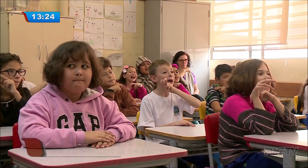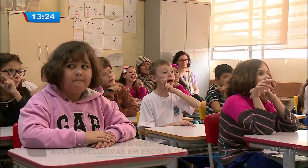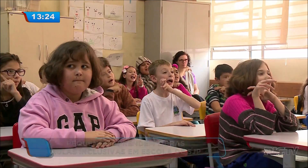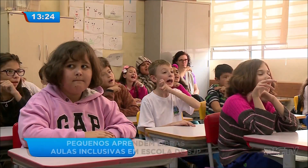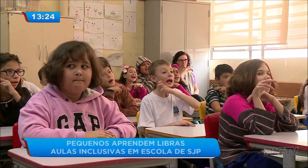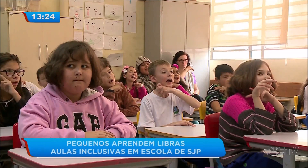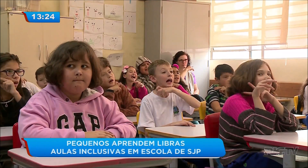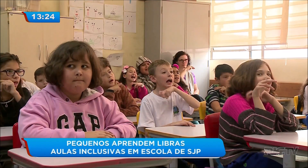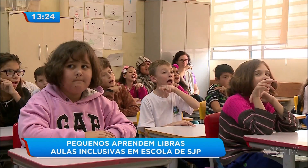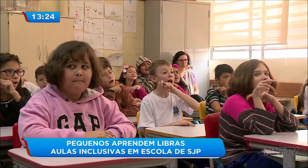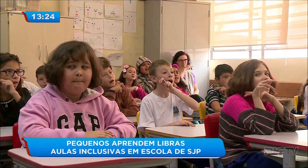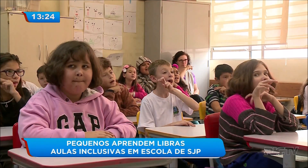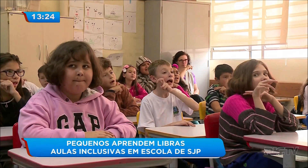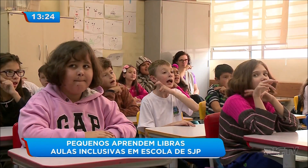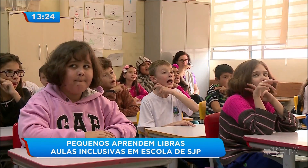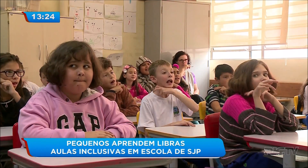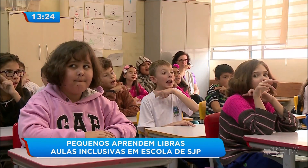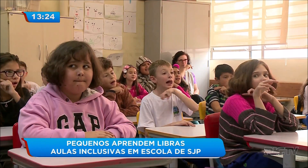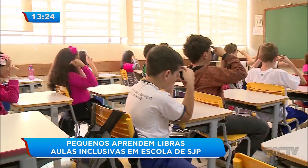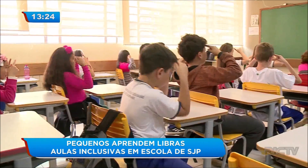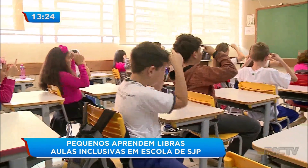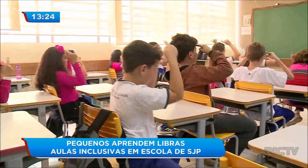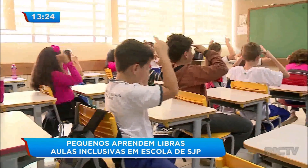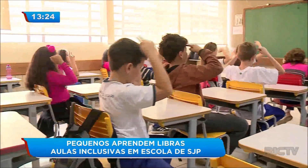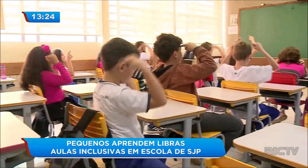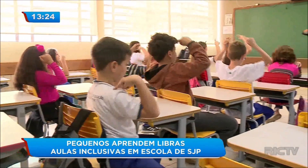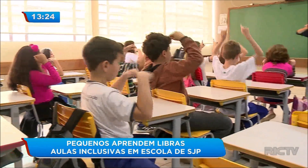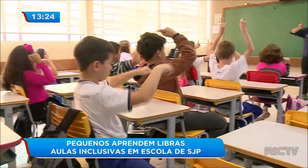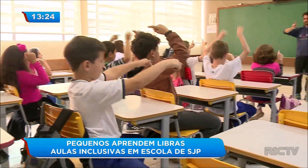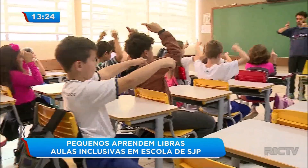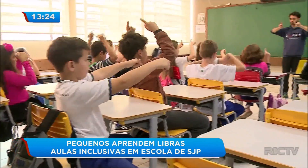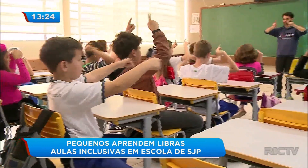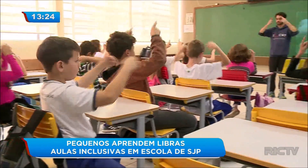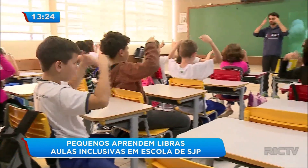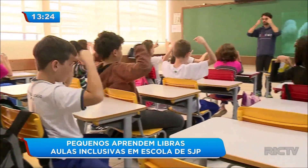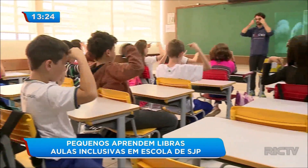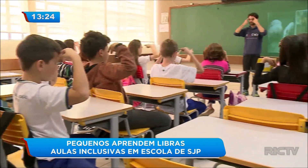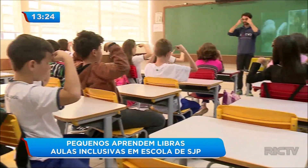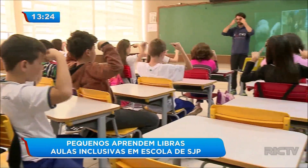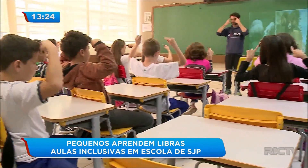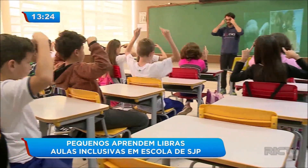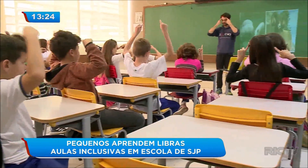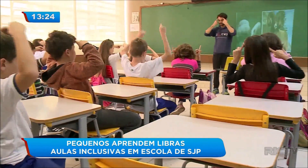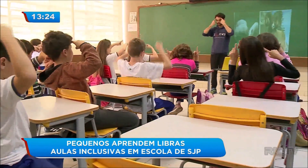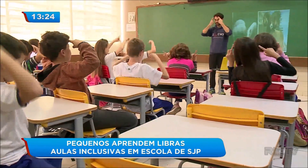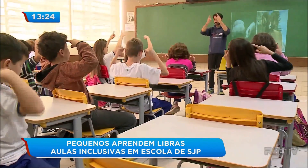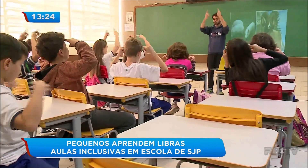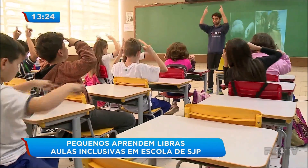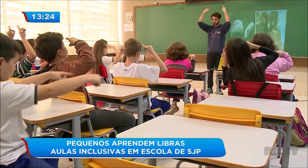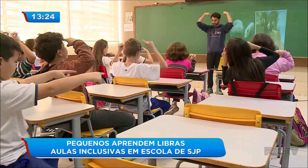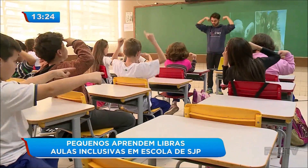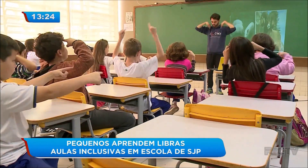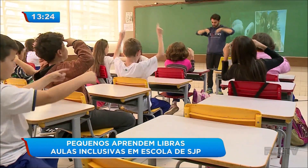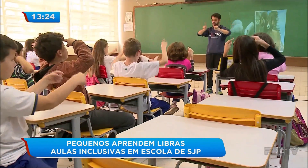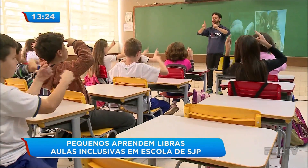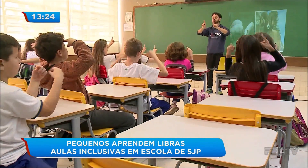municipal, padre Pedro Fus, a aula de Libras virou disciplina, entrou para o currículo escolar